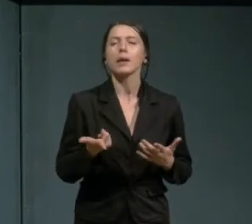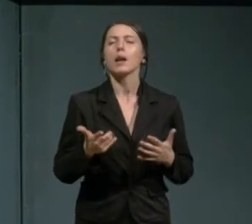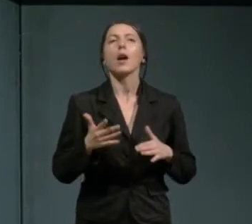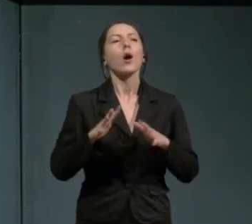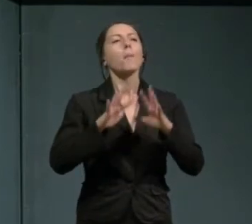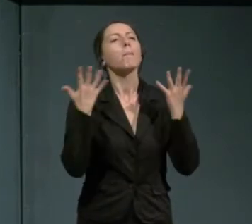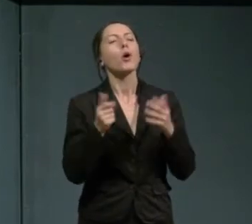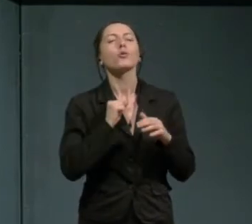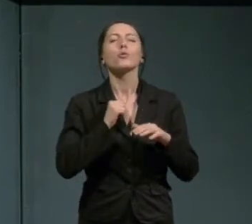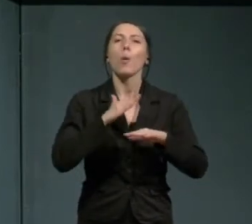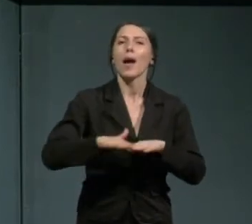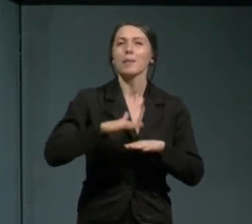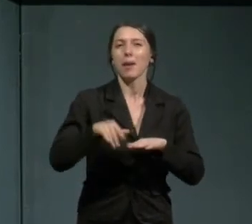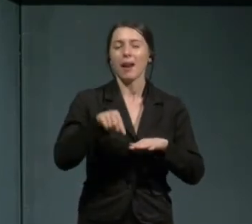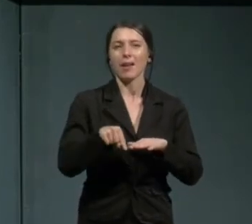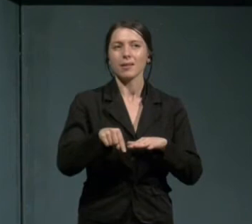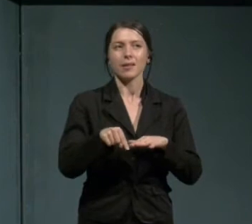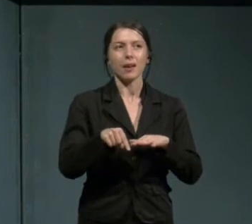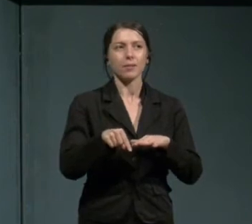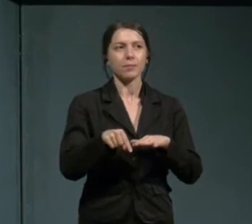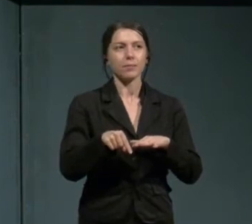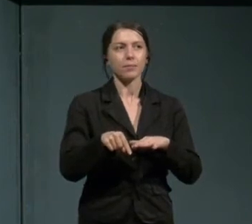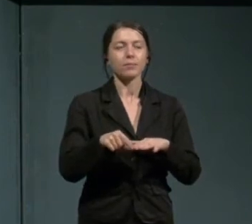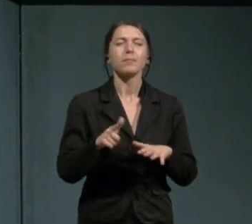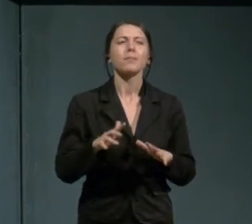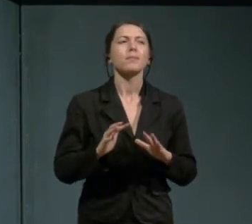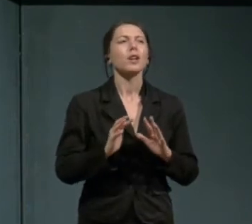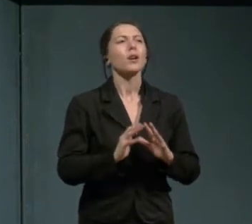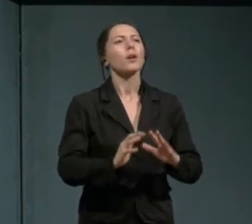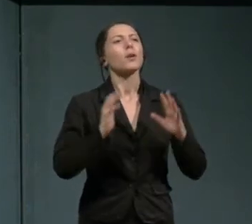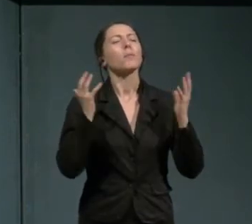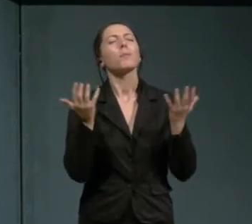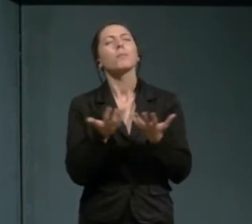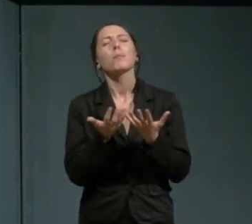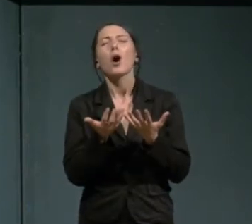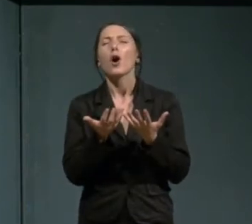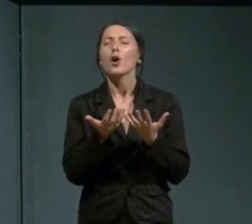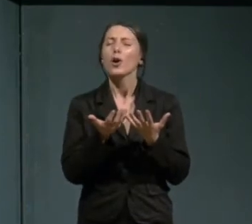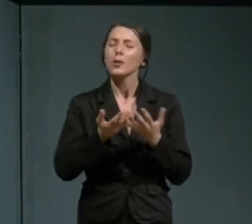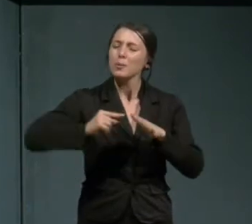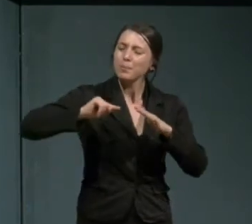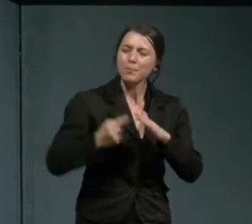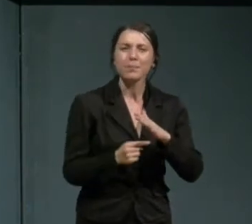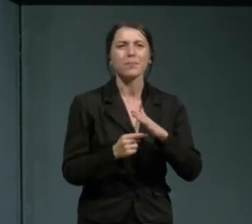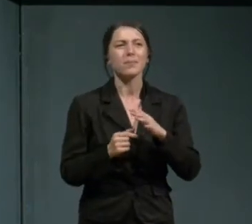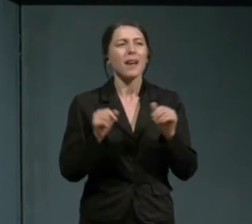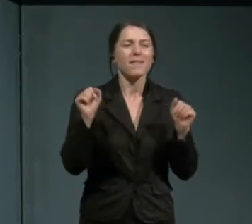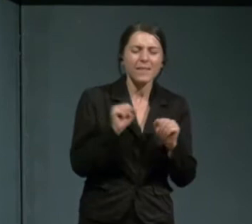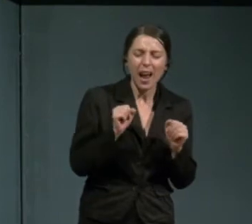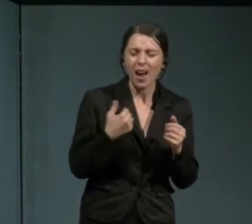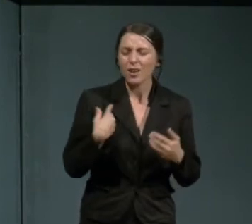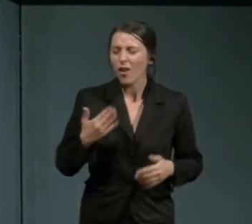dell'esperienza ea molto molto radicale o freddo fame o